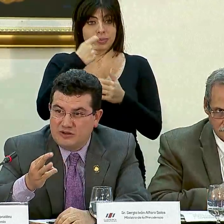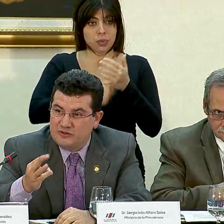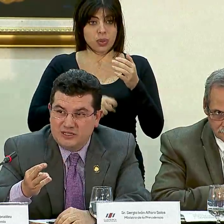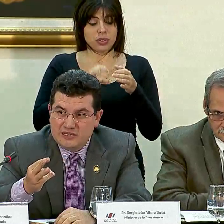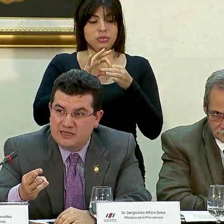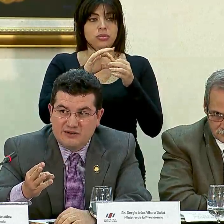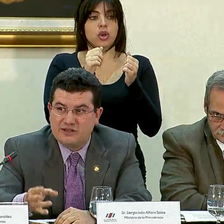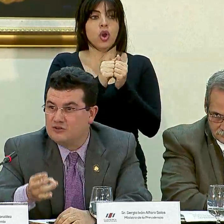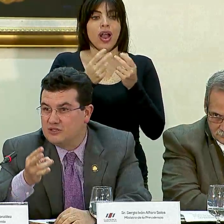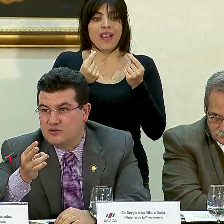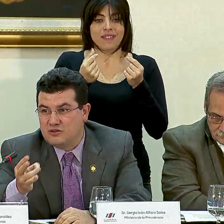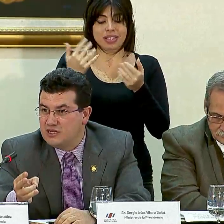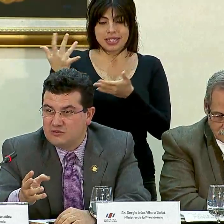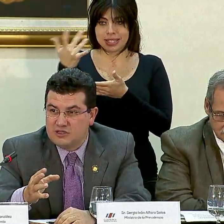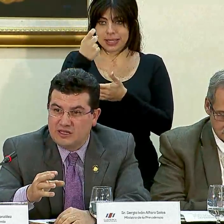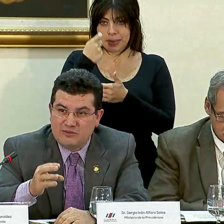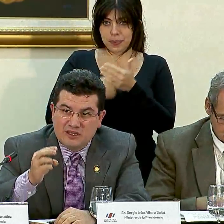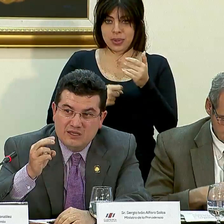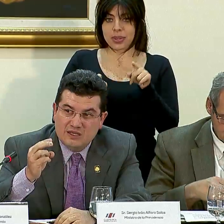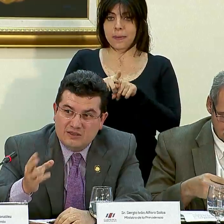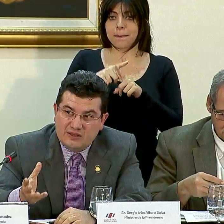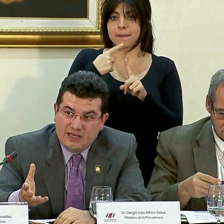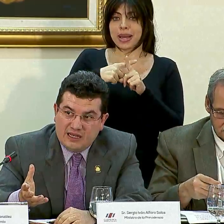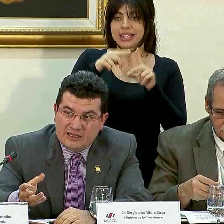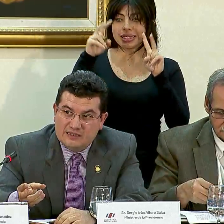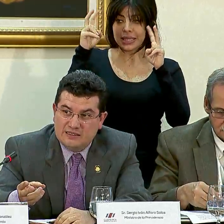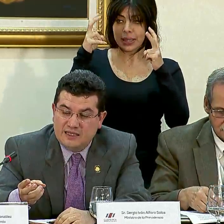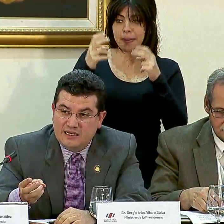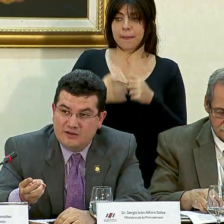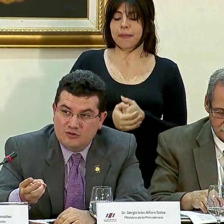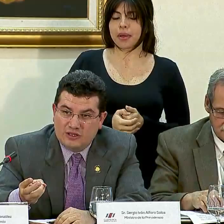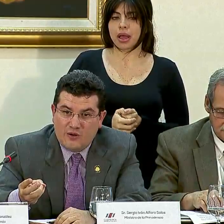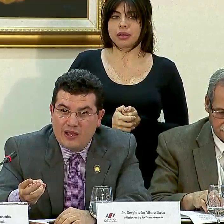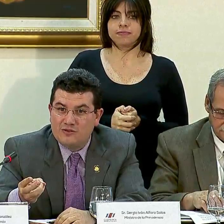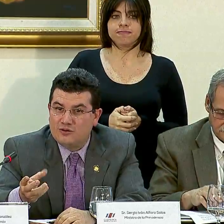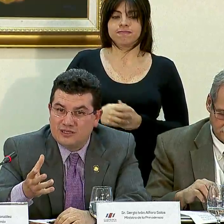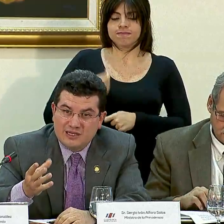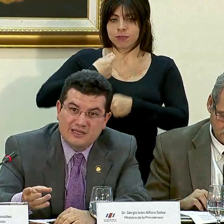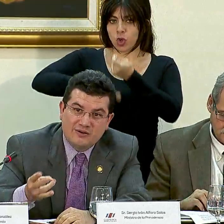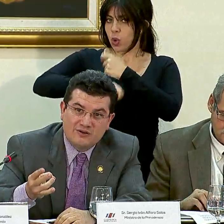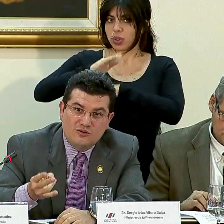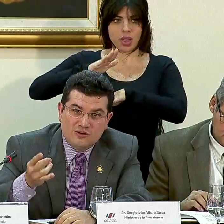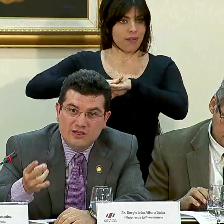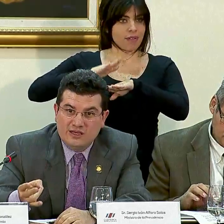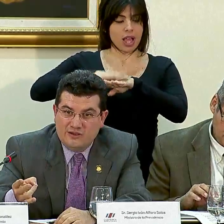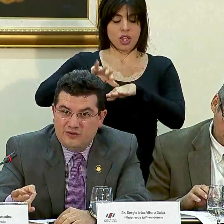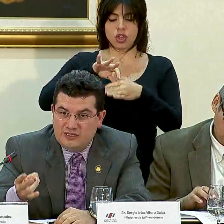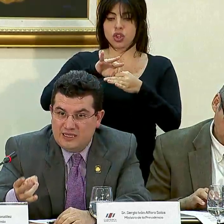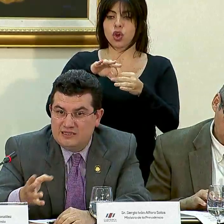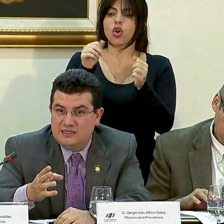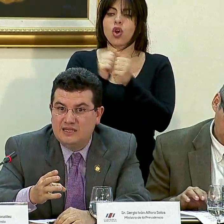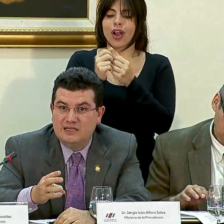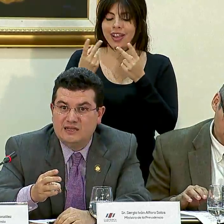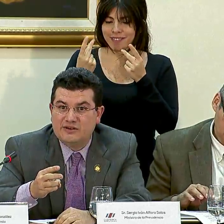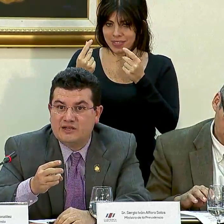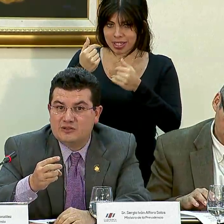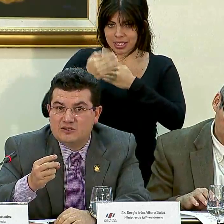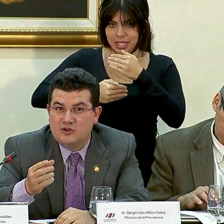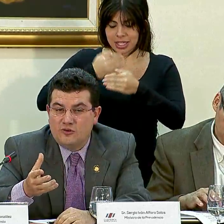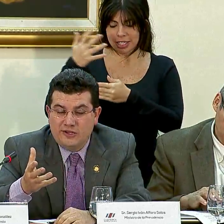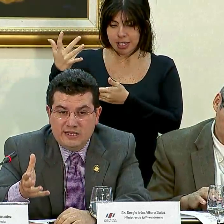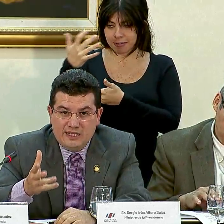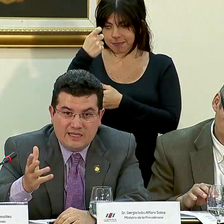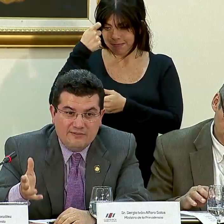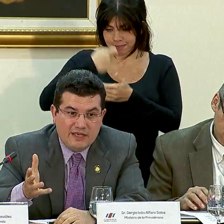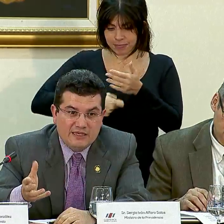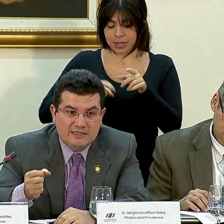que ver con la eficiencia en la recaudación, tenemos el tema del contrabando, que tiene que ver con eficiencia en la